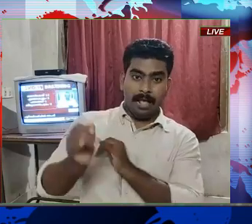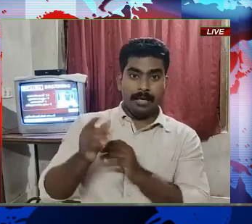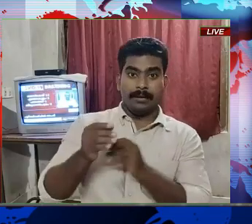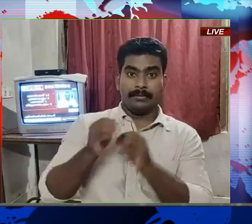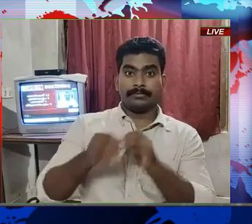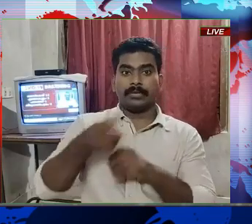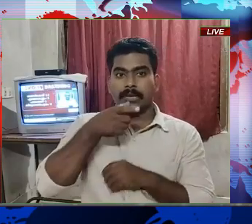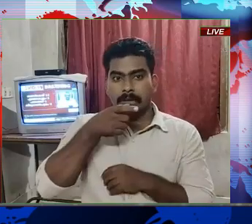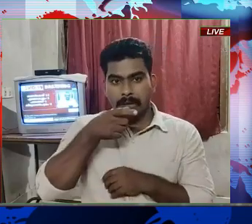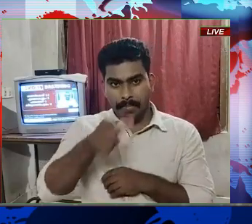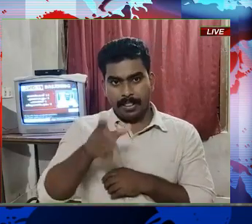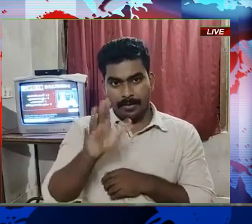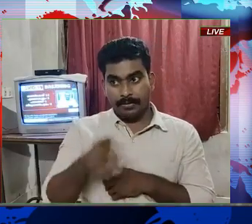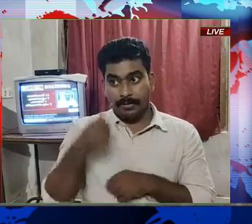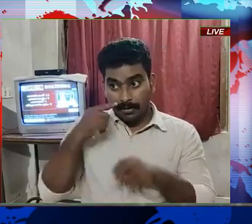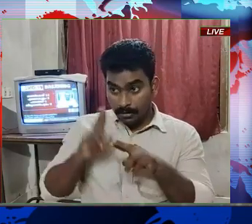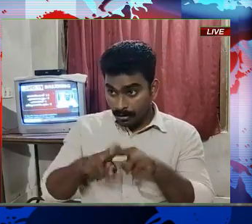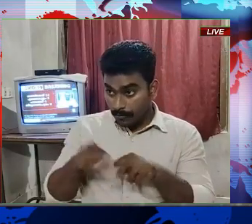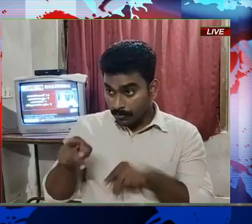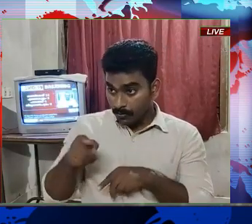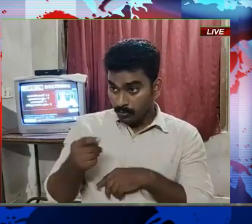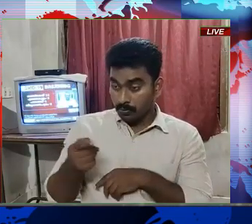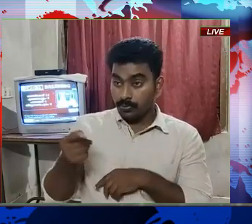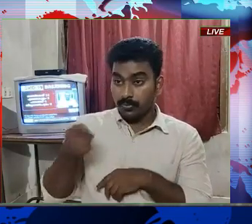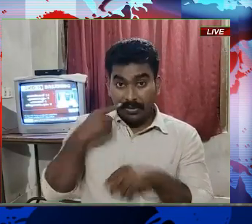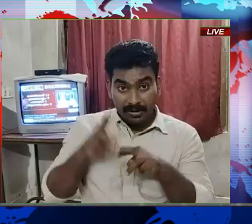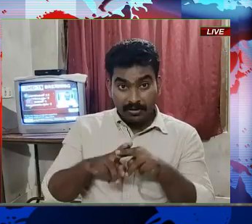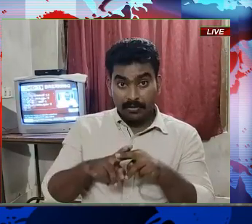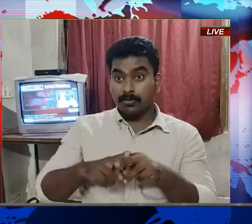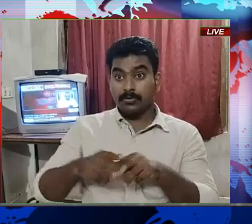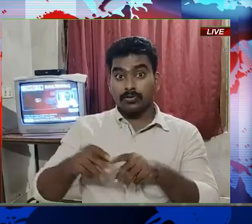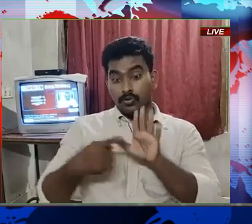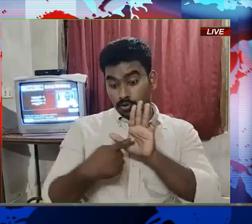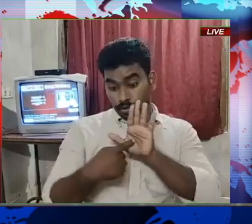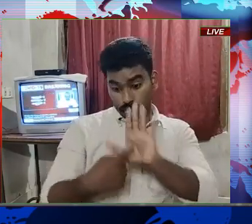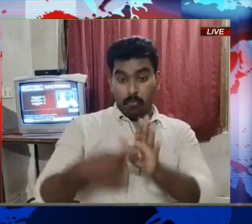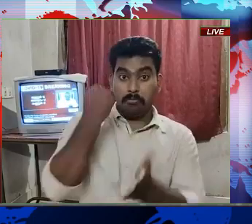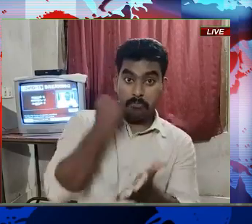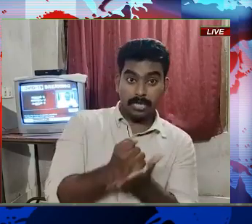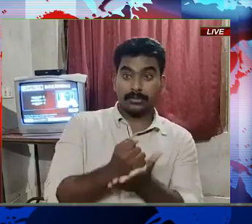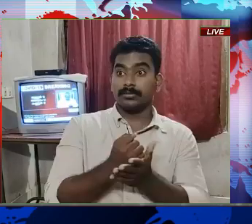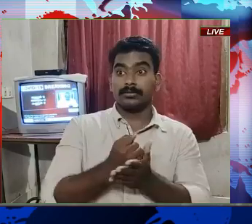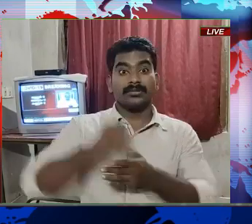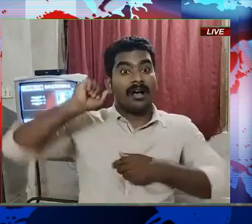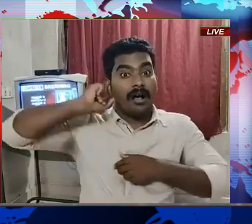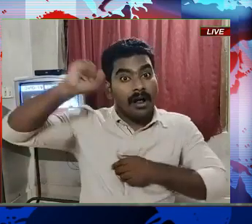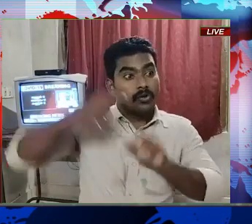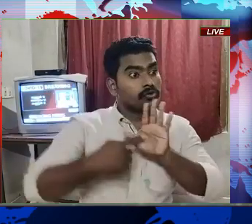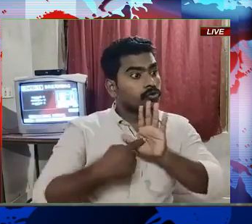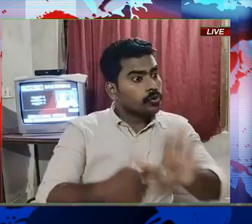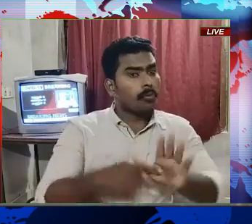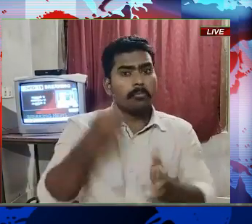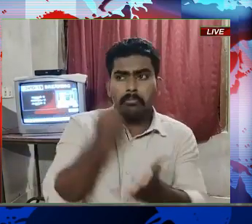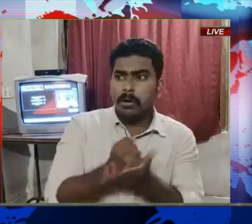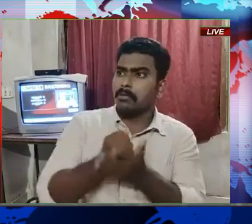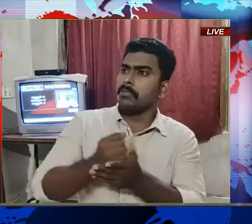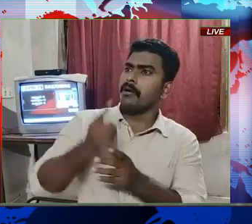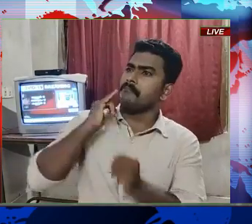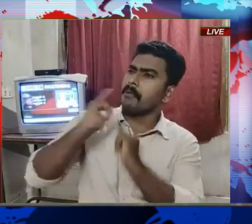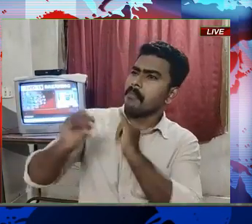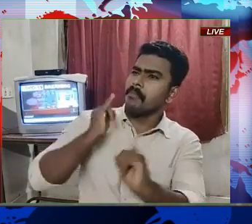2,67,18 പരാതികൾ ഇതുവഴി കൈകാര്യം ചെയ്തിട്ടുണ്ട്. ഇപ്പോൾ ഇത് പറയാൻ